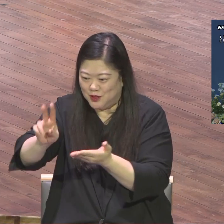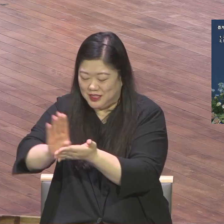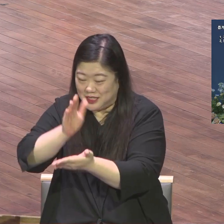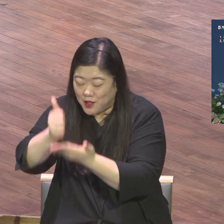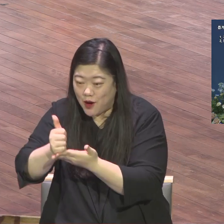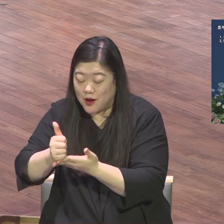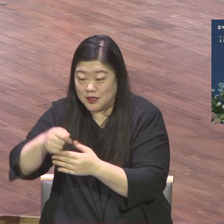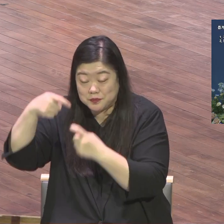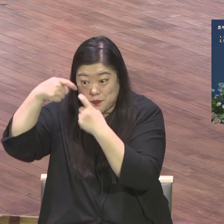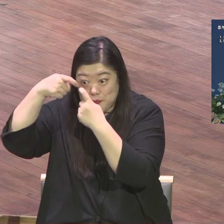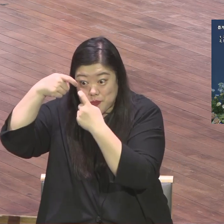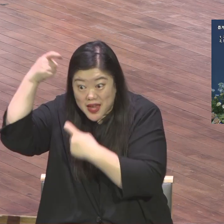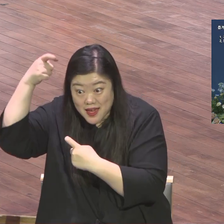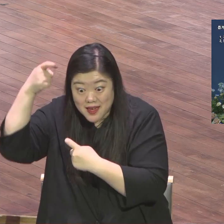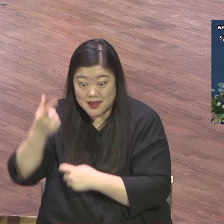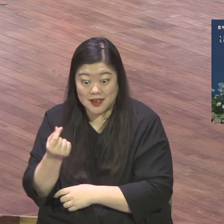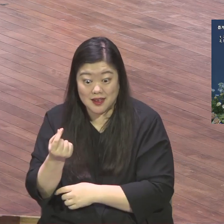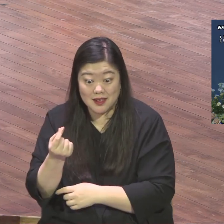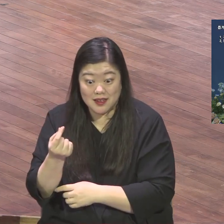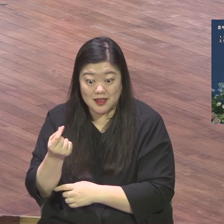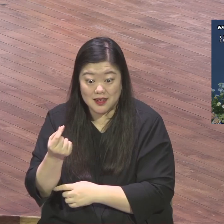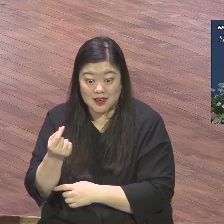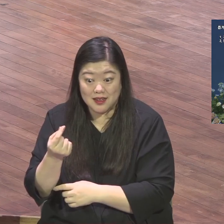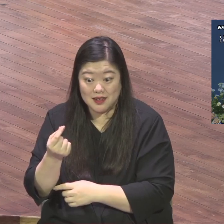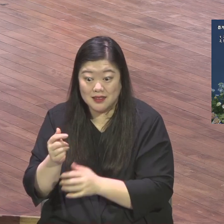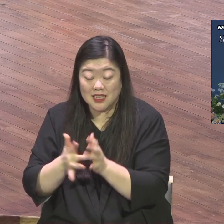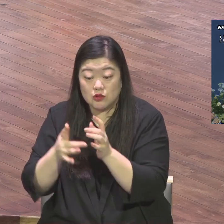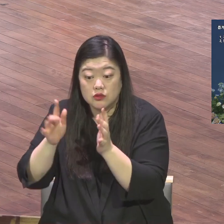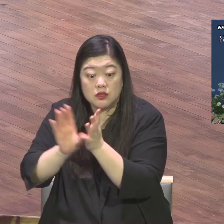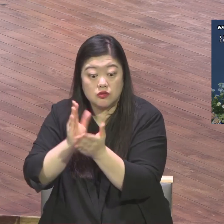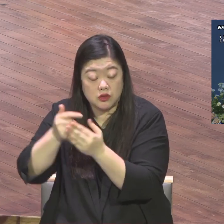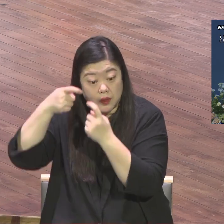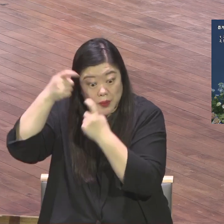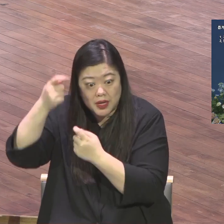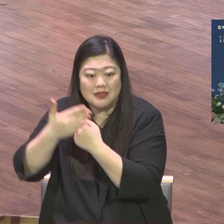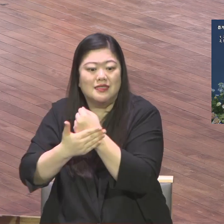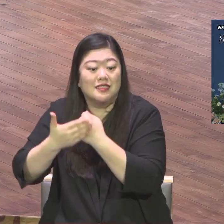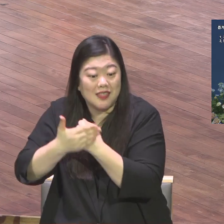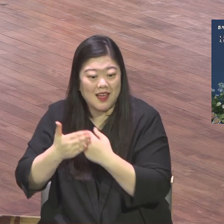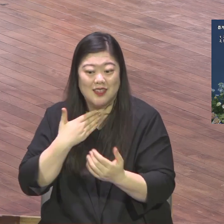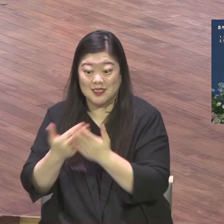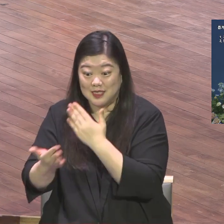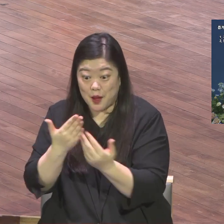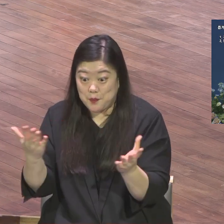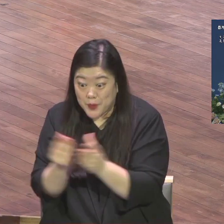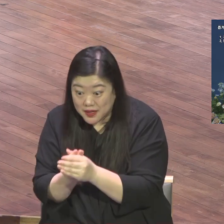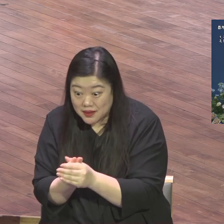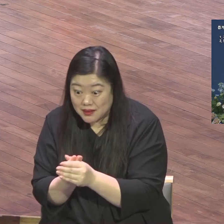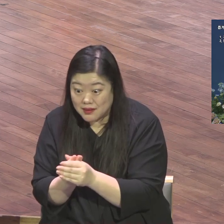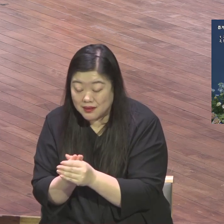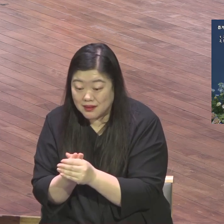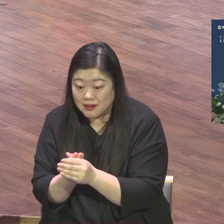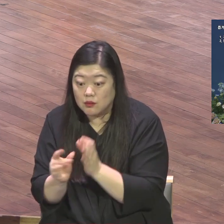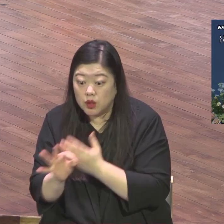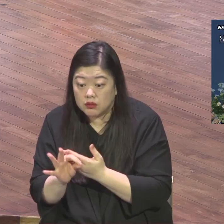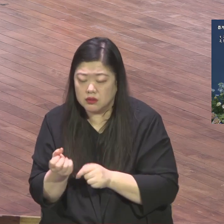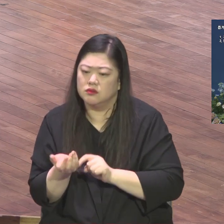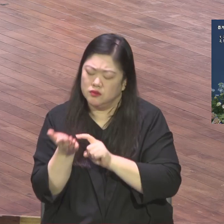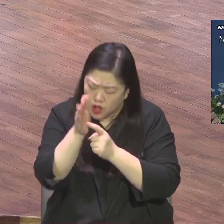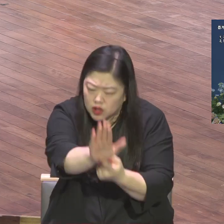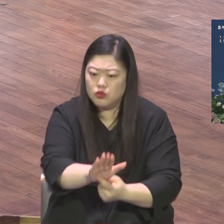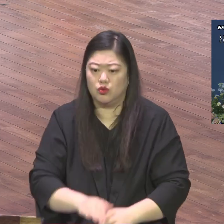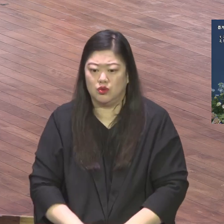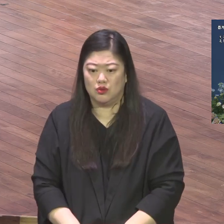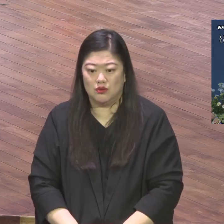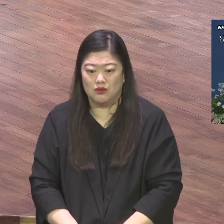있다 하면 그리스도를 말만 하면 돼요. 말만 하면 돼. 베드로와 요한의 고백이 우리 고백이 되기를 바랍니다. 내게 있는 것을 내게 준다.